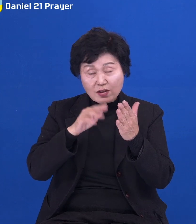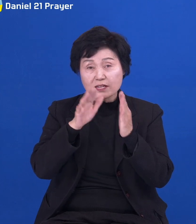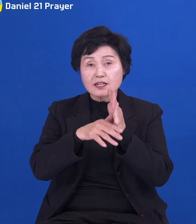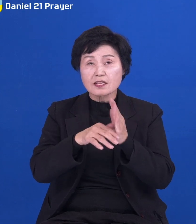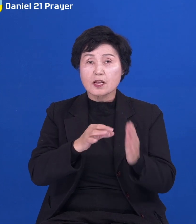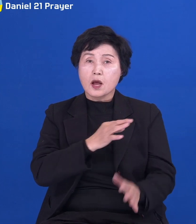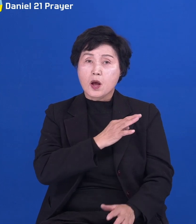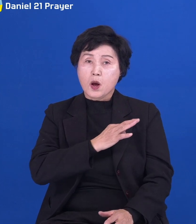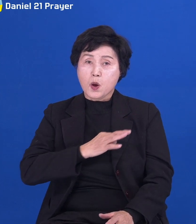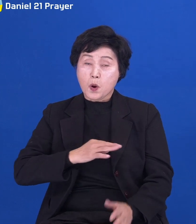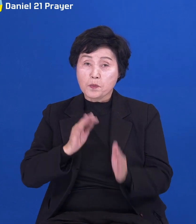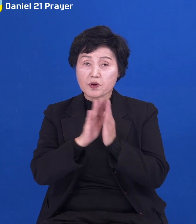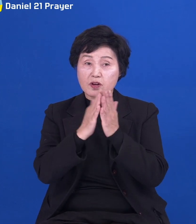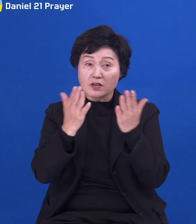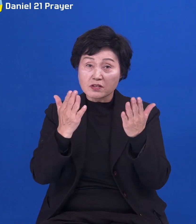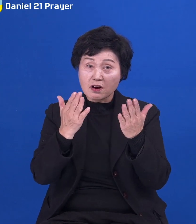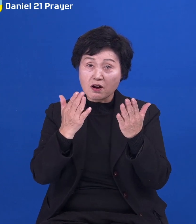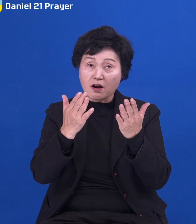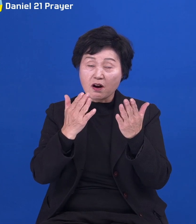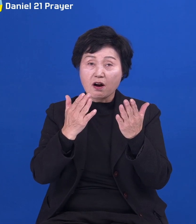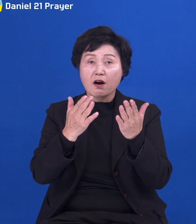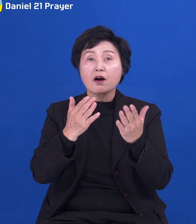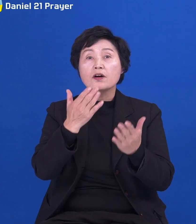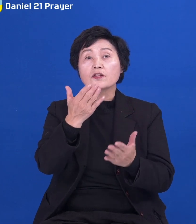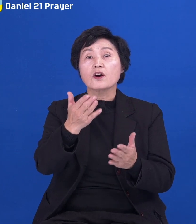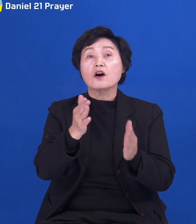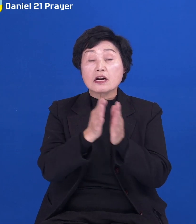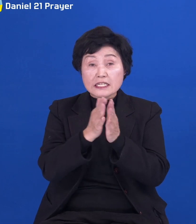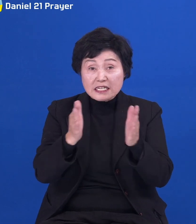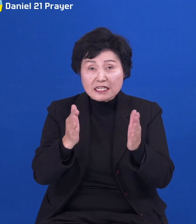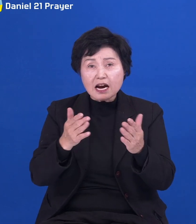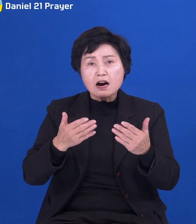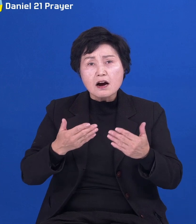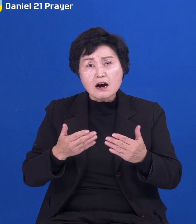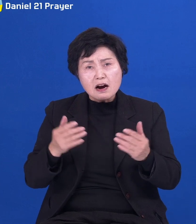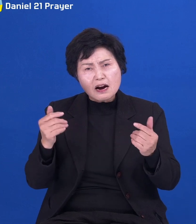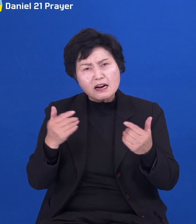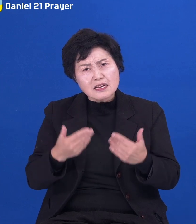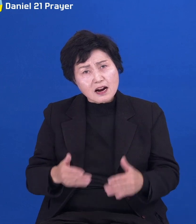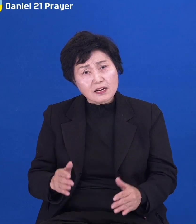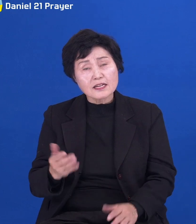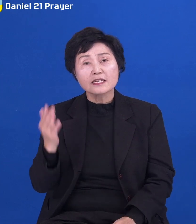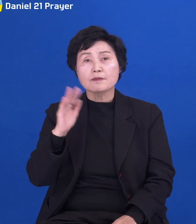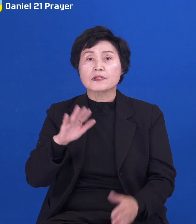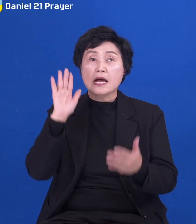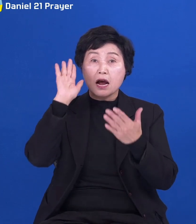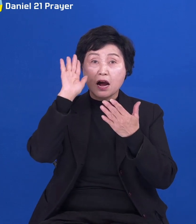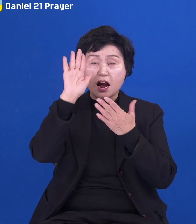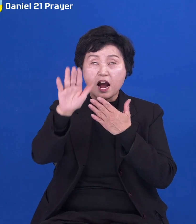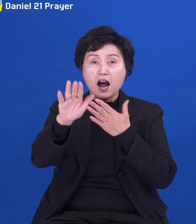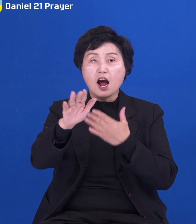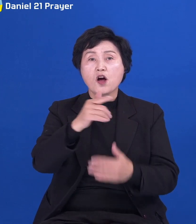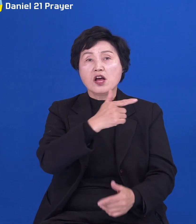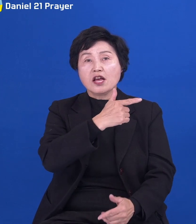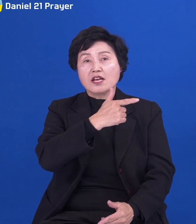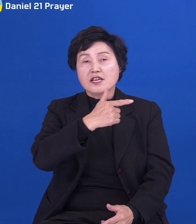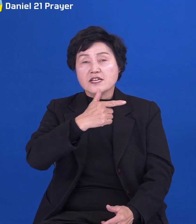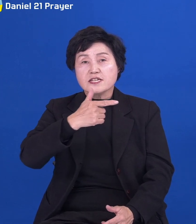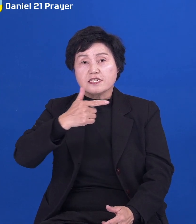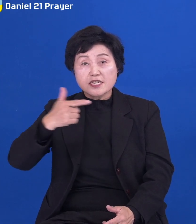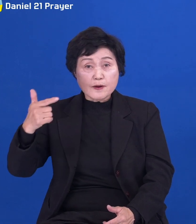마음에 탁 주시는 거예요. 내 시작은 미약하였으나 내 나중은 심히 창대할 것이다. 저는 이 말씀에